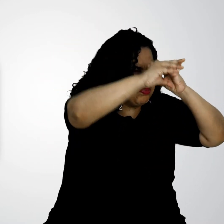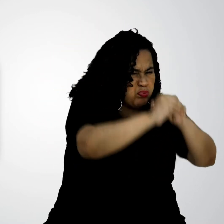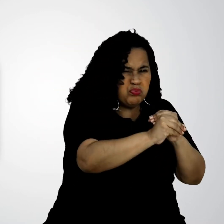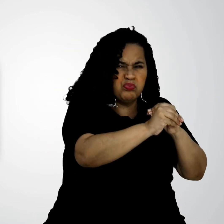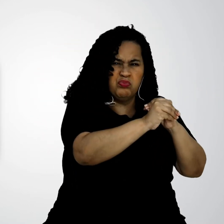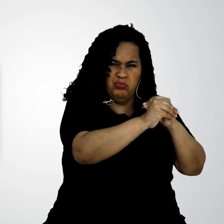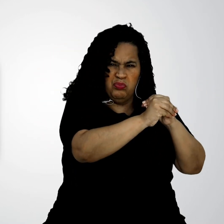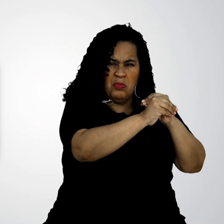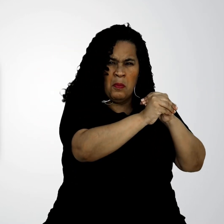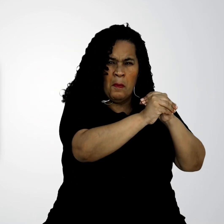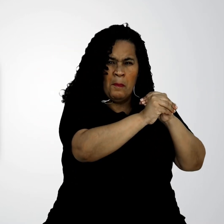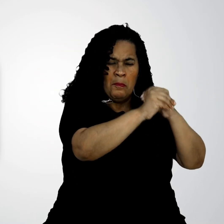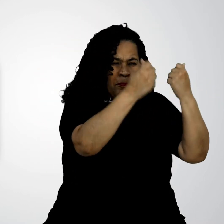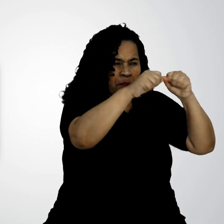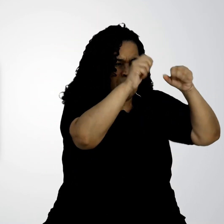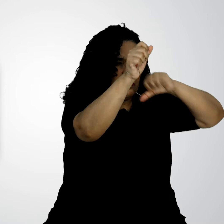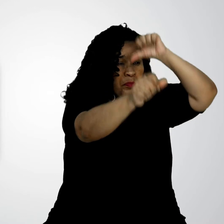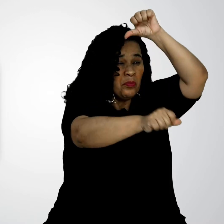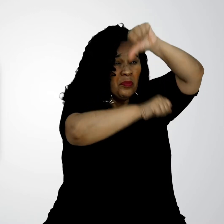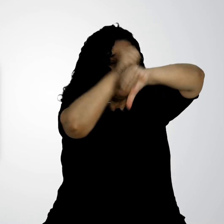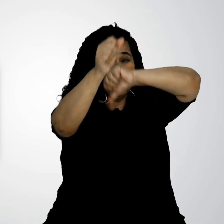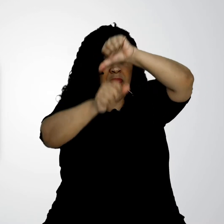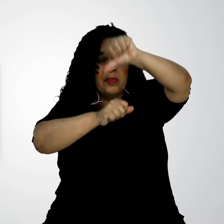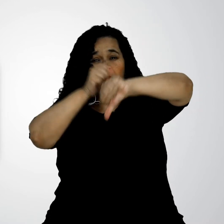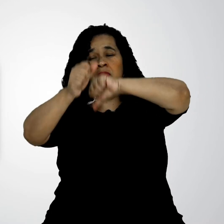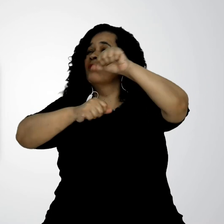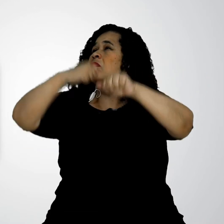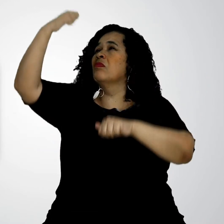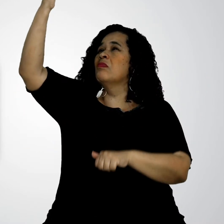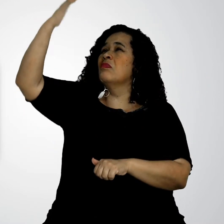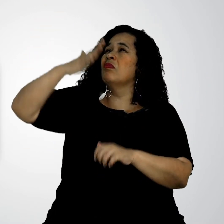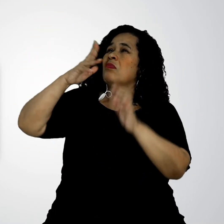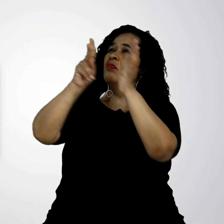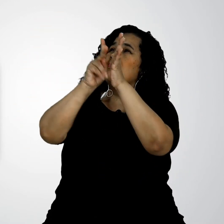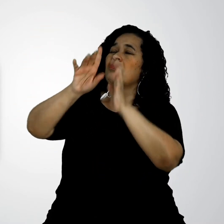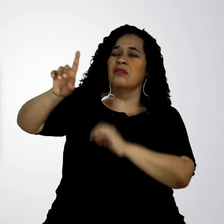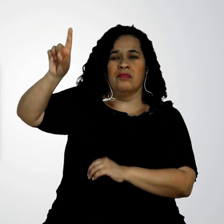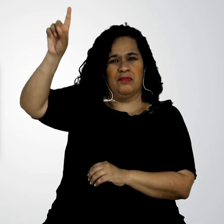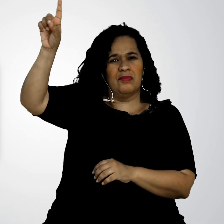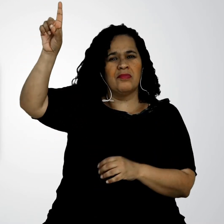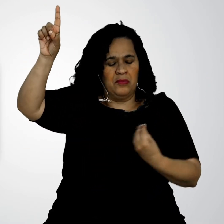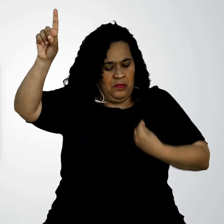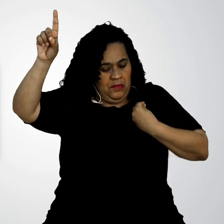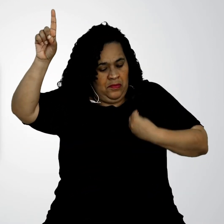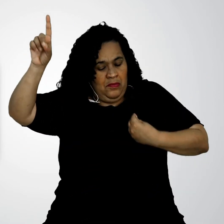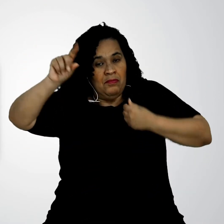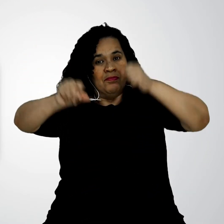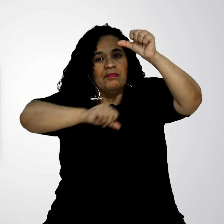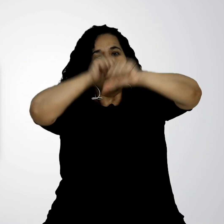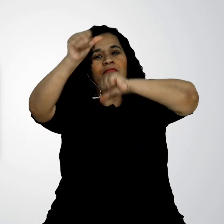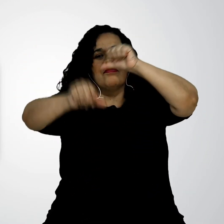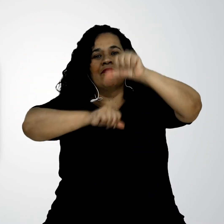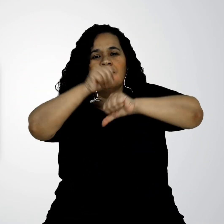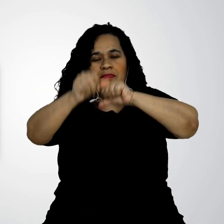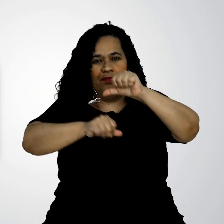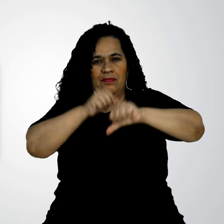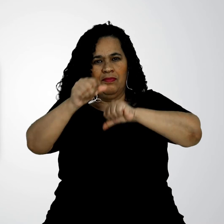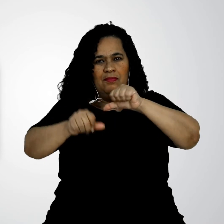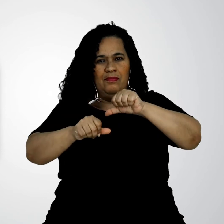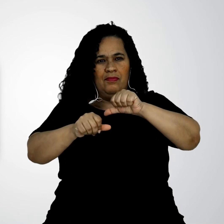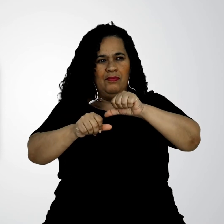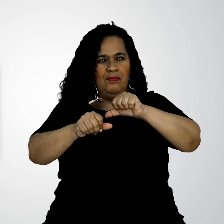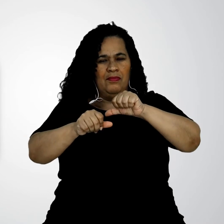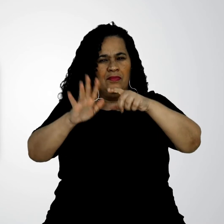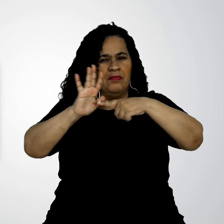para a luz em todos os aspectos da nossa vida para que a transformação integral aconteça. Então há um olhar aqui de misericórdia,